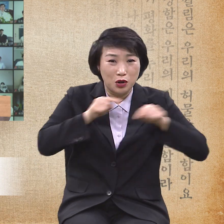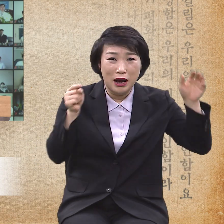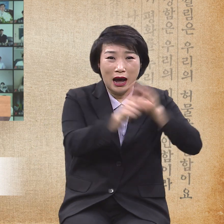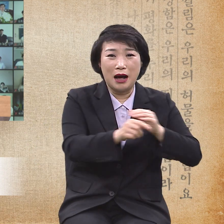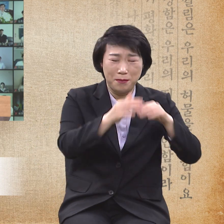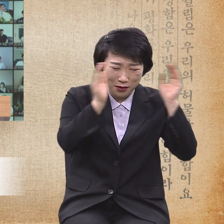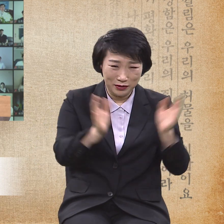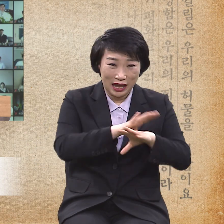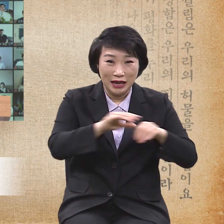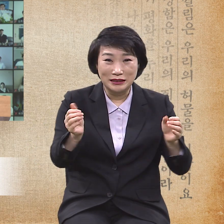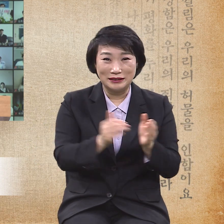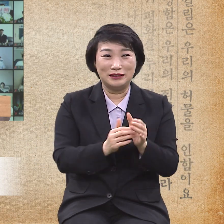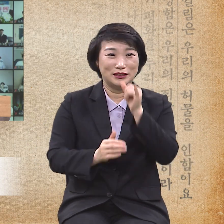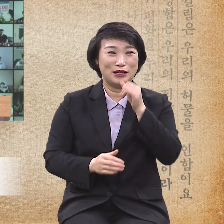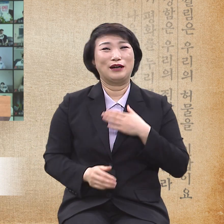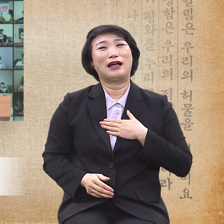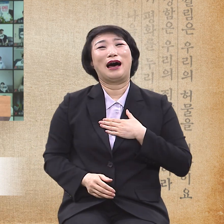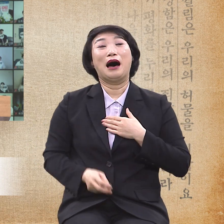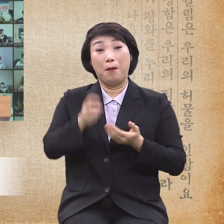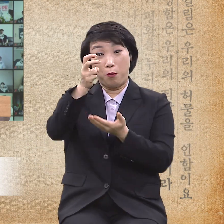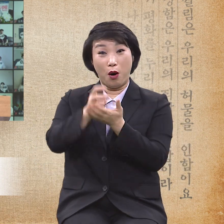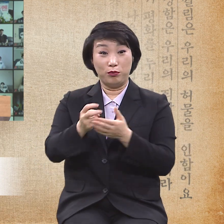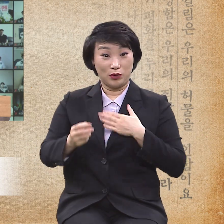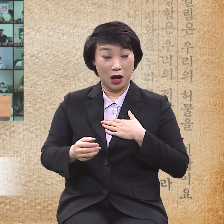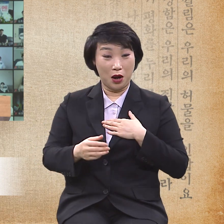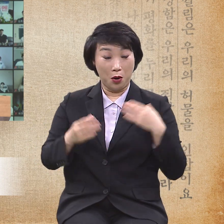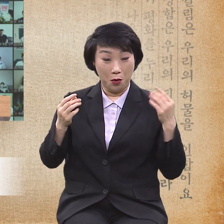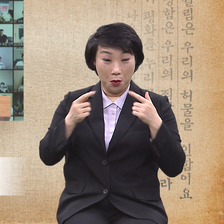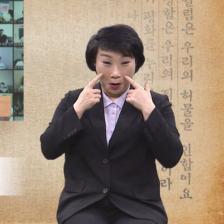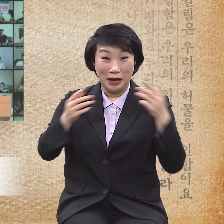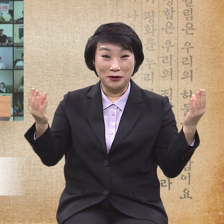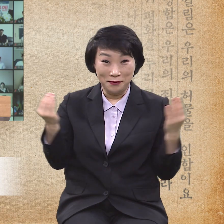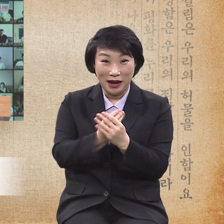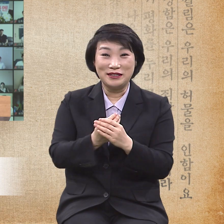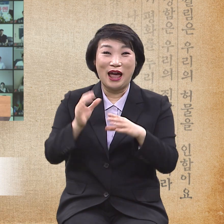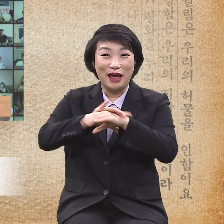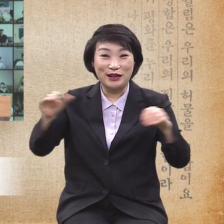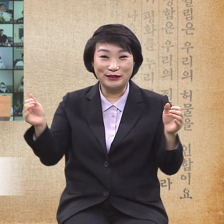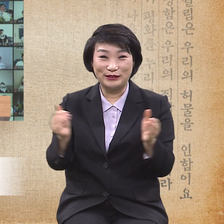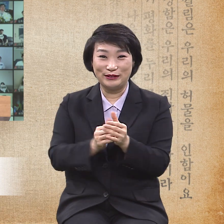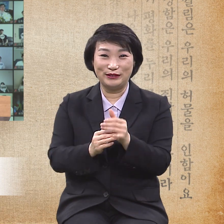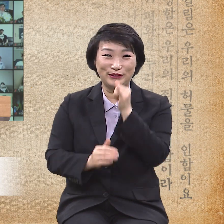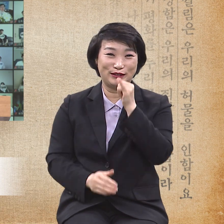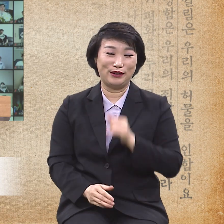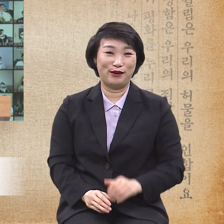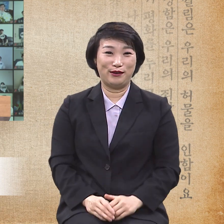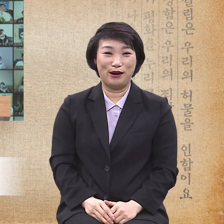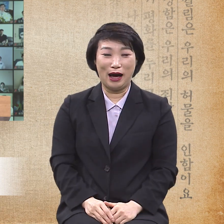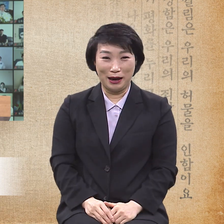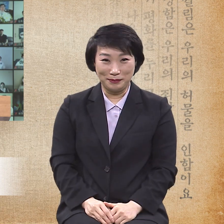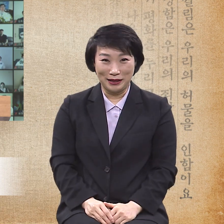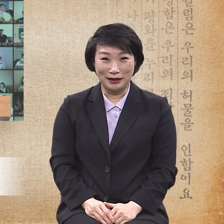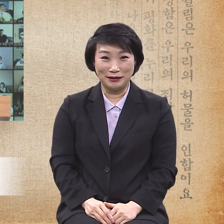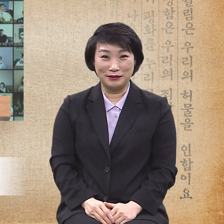가서는 해결되었으니 법적으로 완전하게 해결해버렸다 이 말입니다.